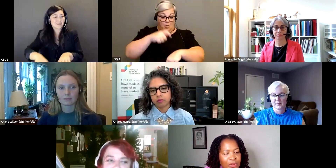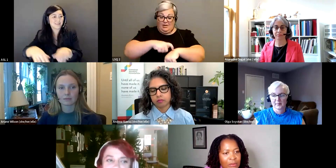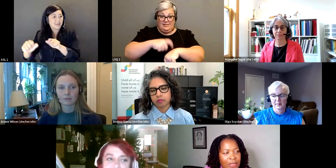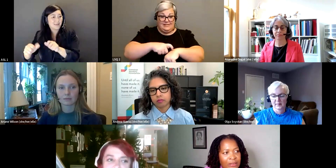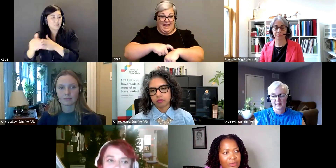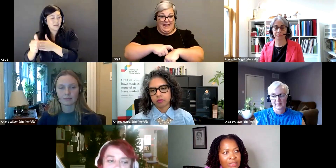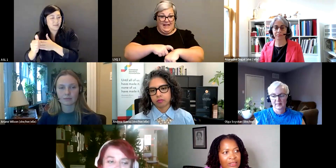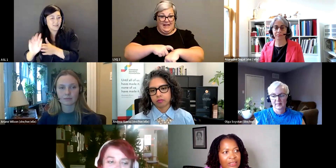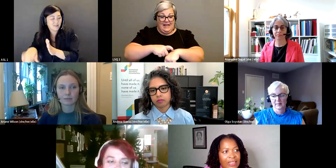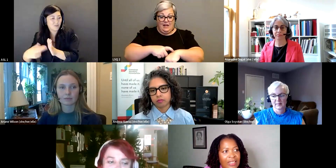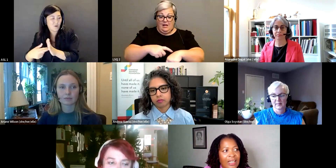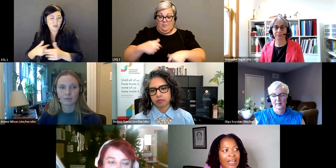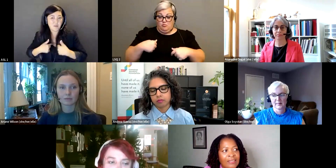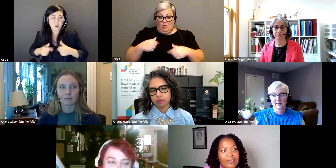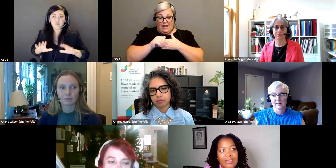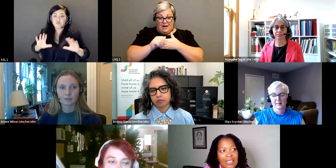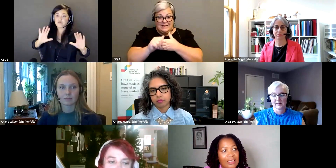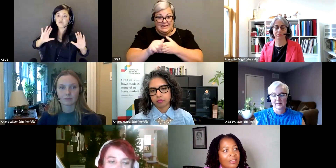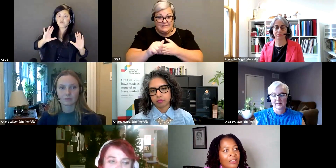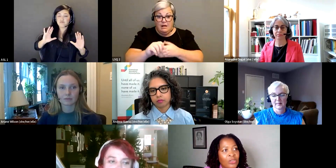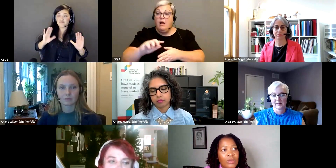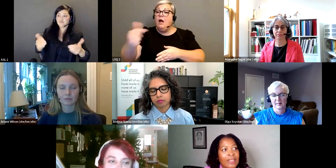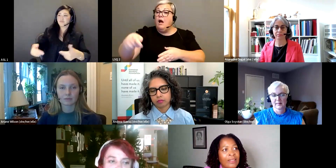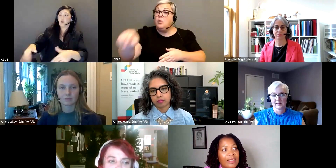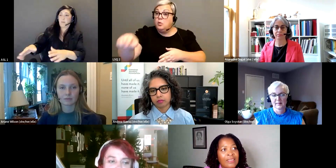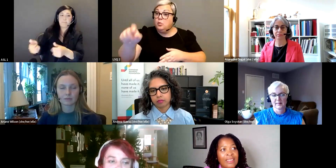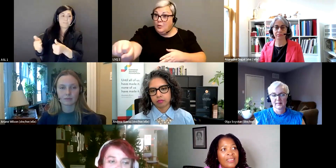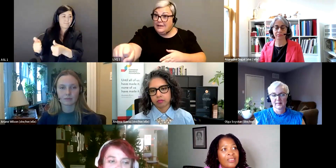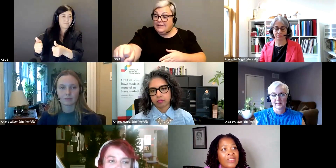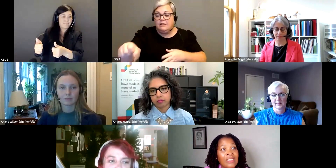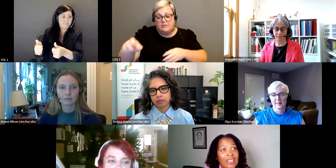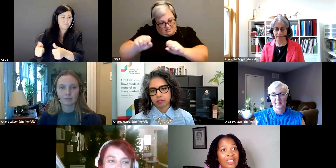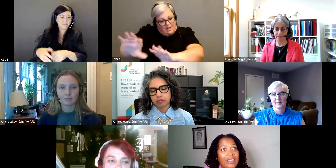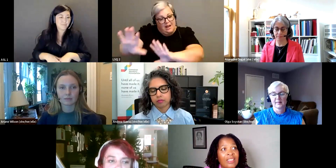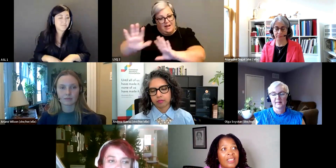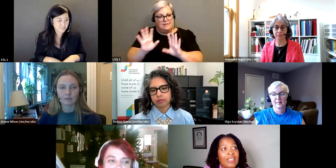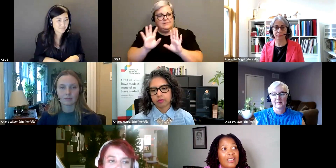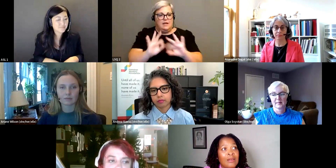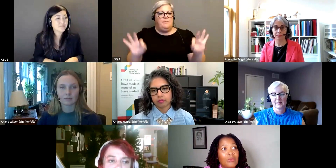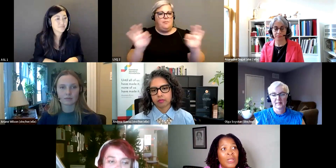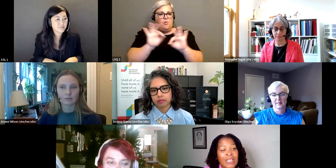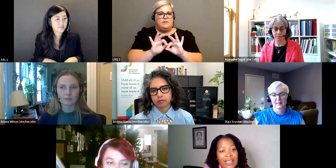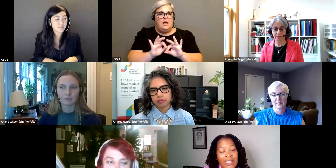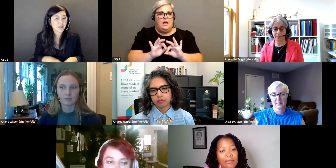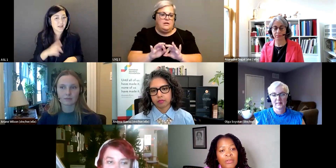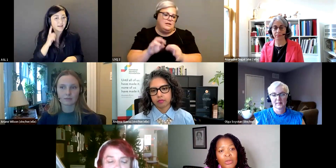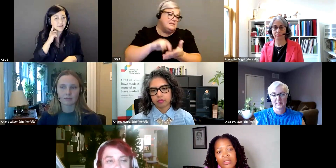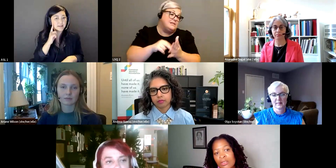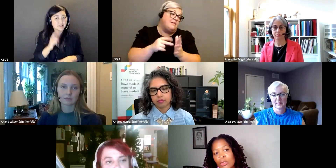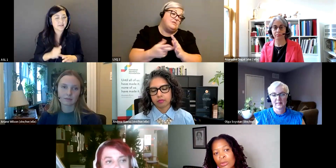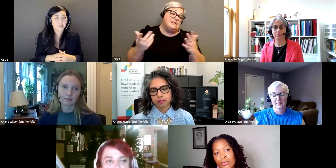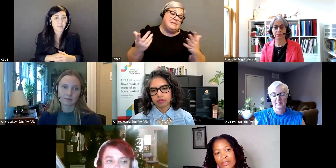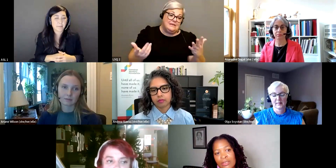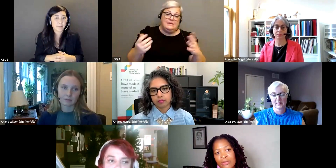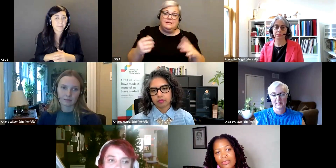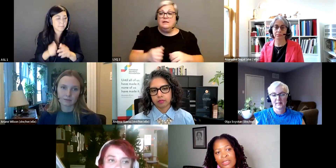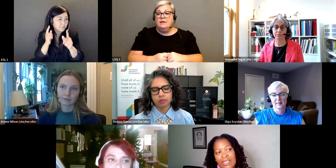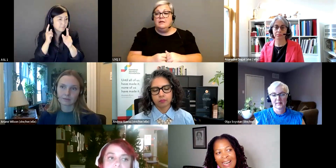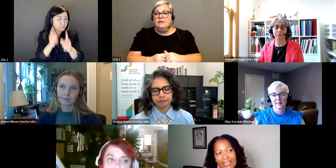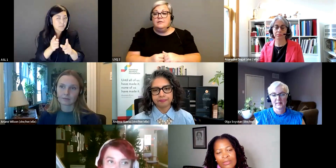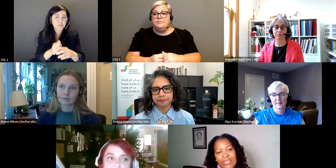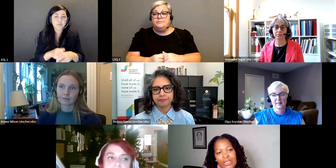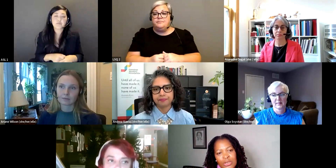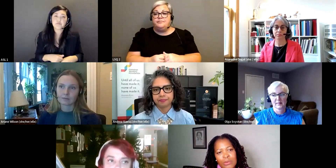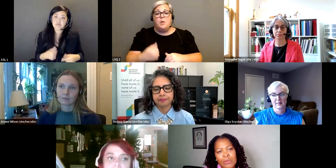des autres de s'épanouir. Donc, c'est une part importante du leadership. Je pense qu'au bout du compte, ce que